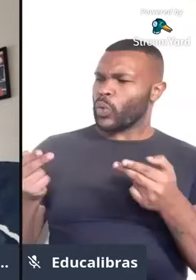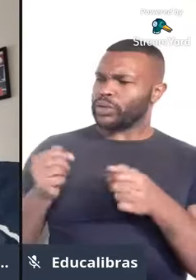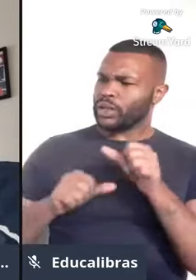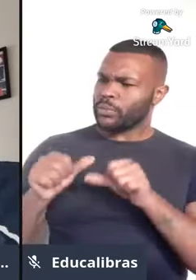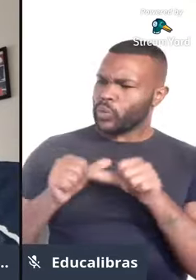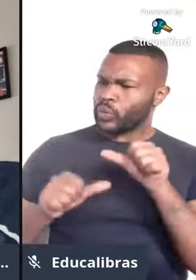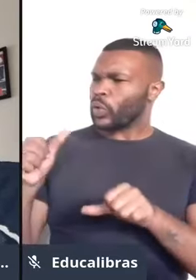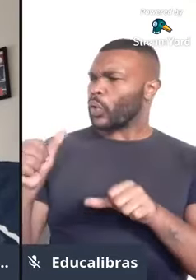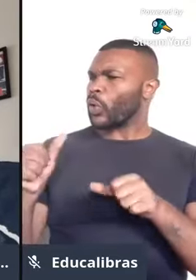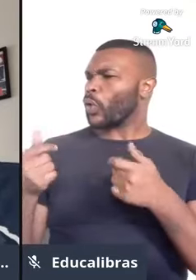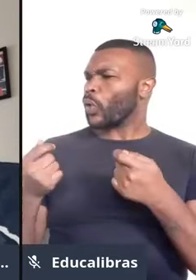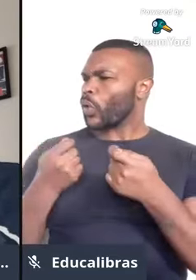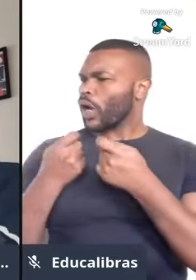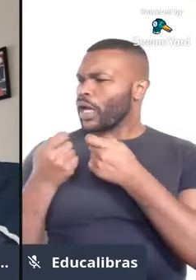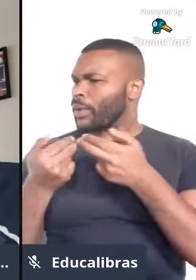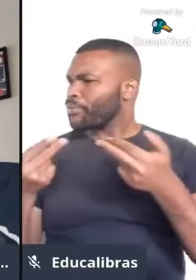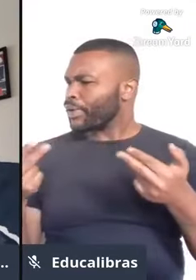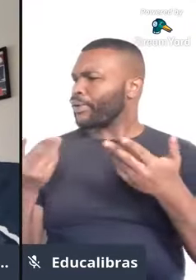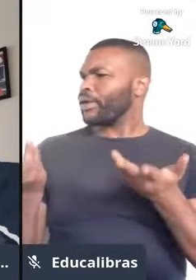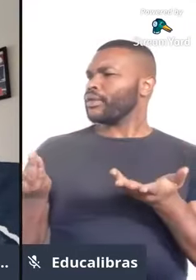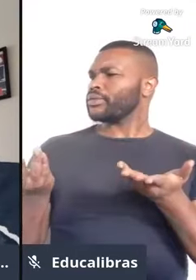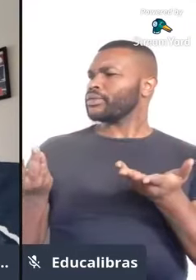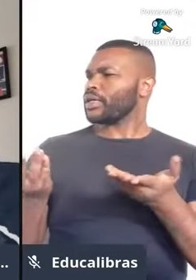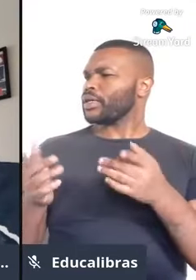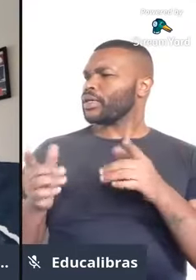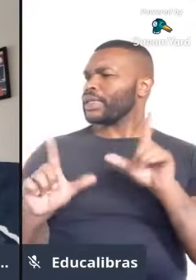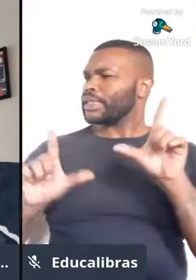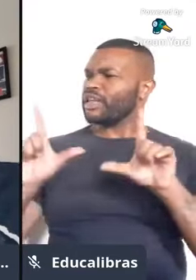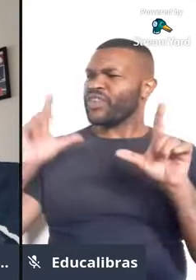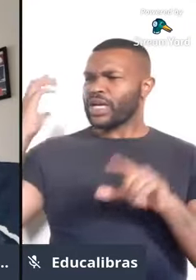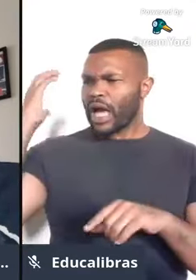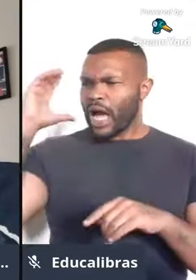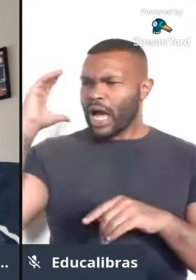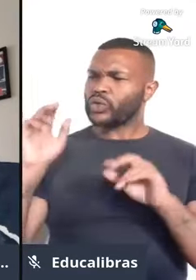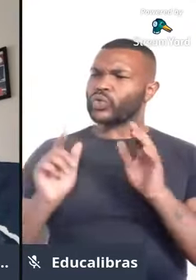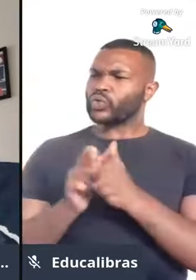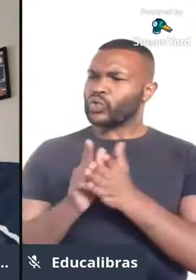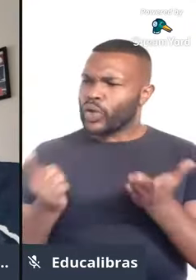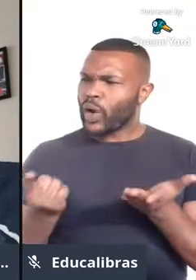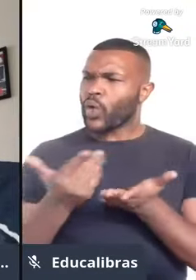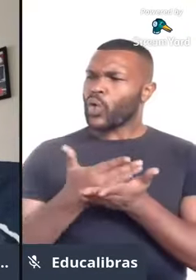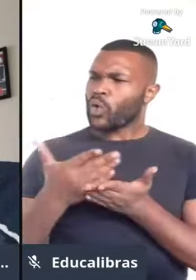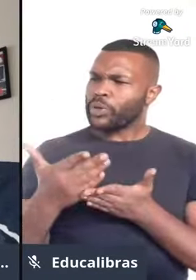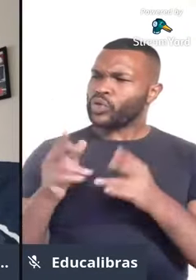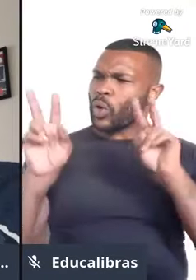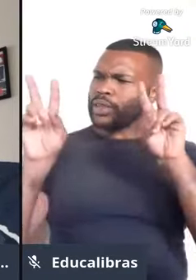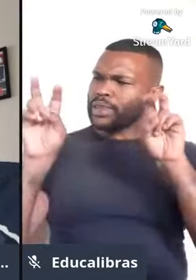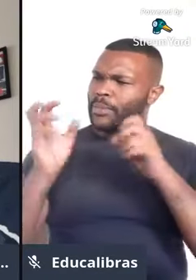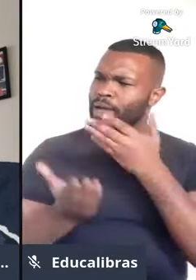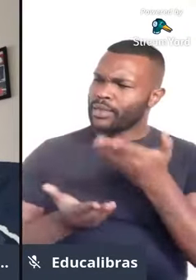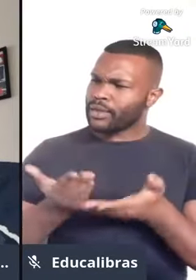Ou seja, a imprensa começou a tratar o tema de forma diferente? Ou